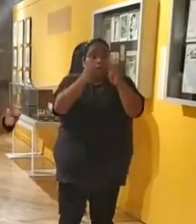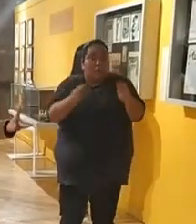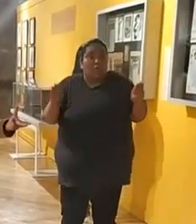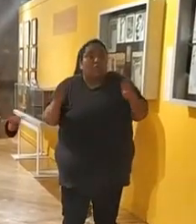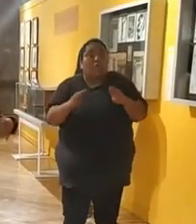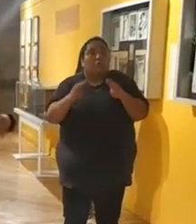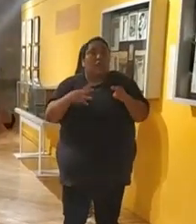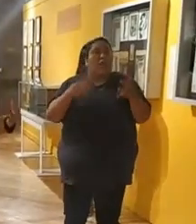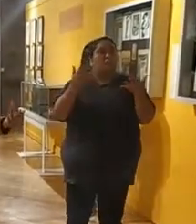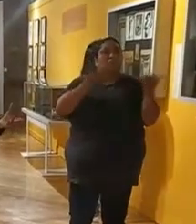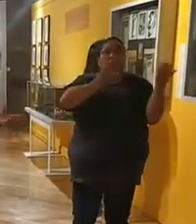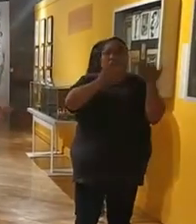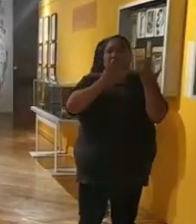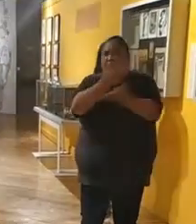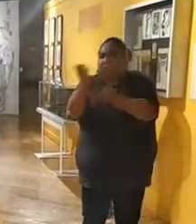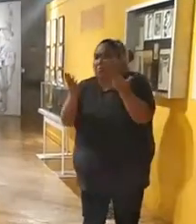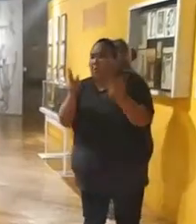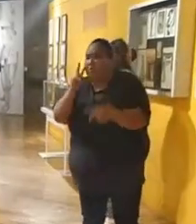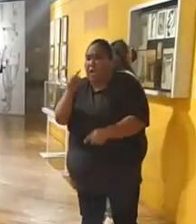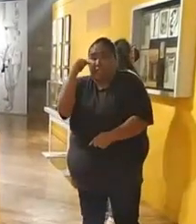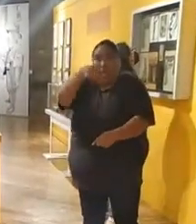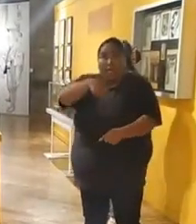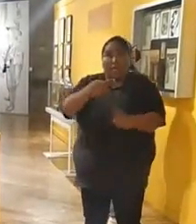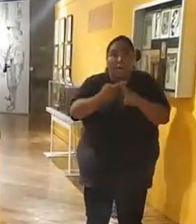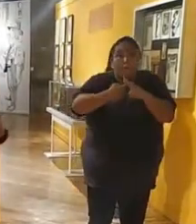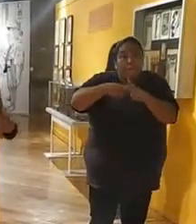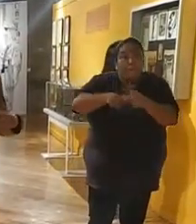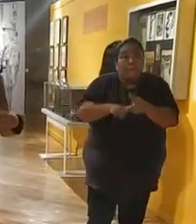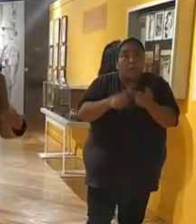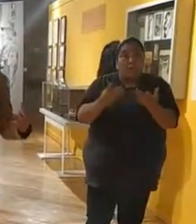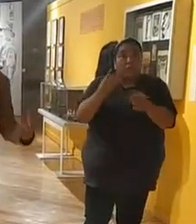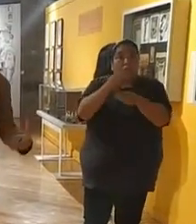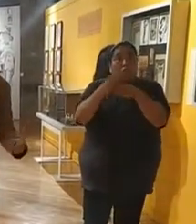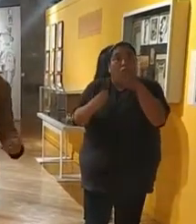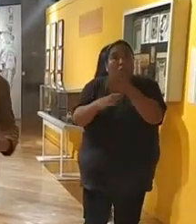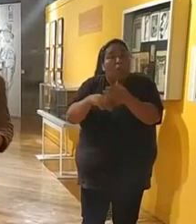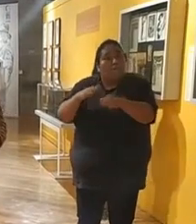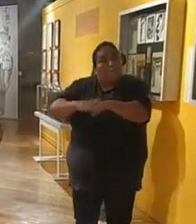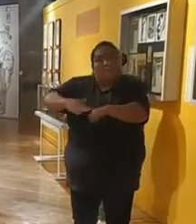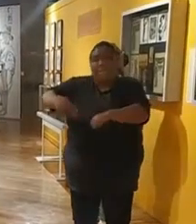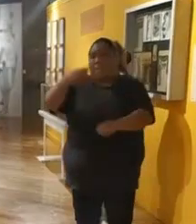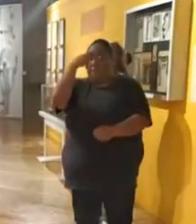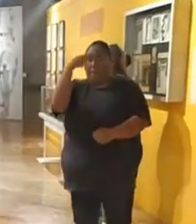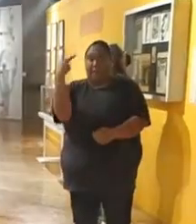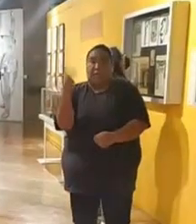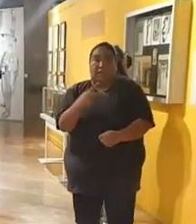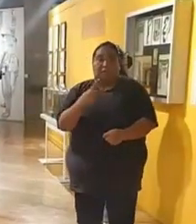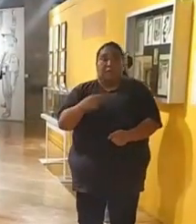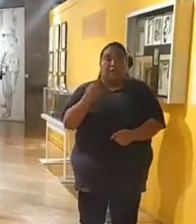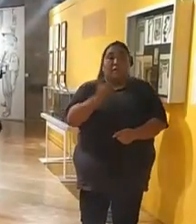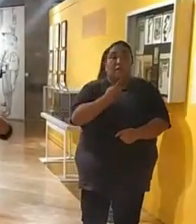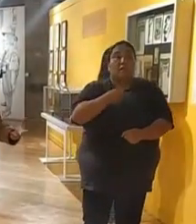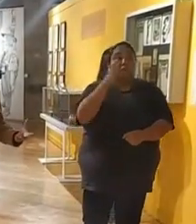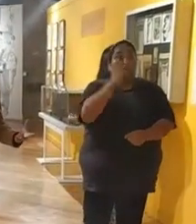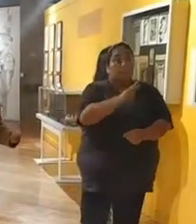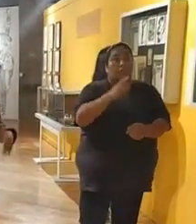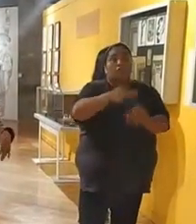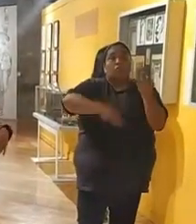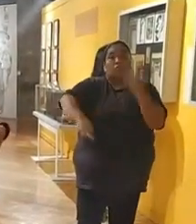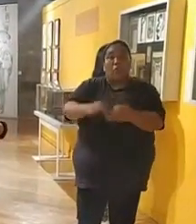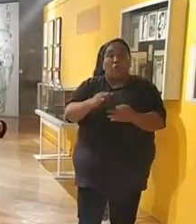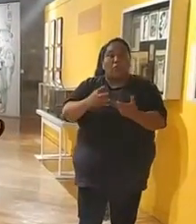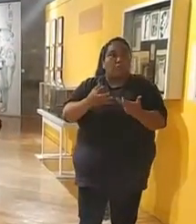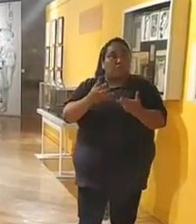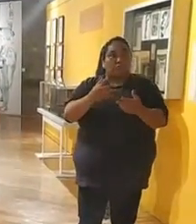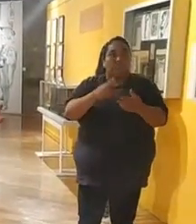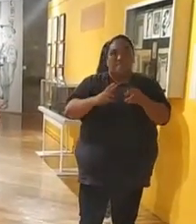con lo clásico. Aquí empezamos a tener cosas ya más de México, que va a ser, pues van a ser los corridos,